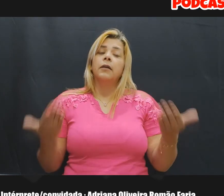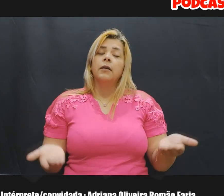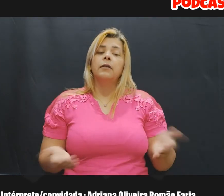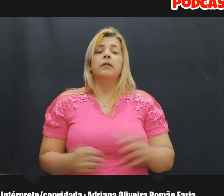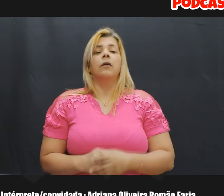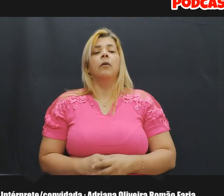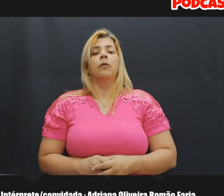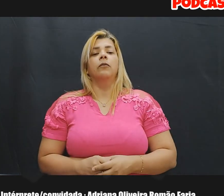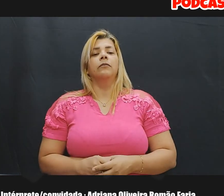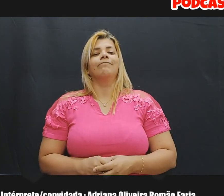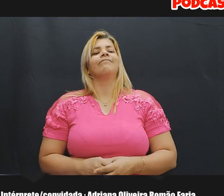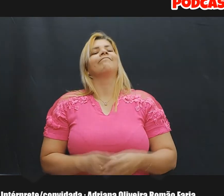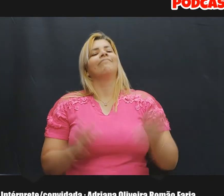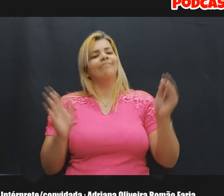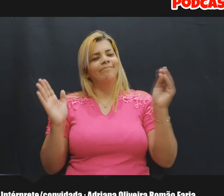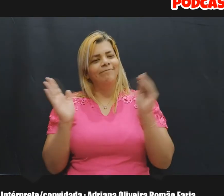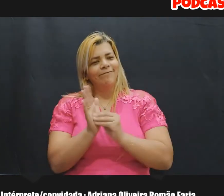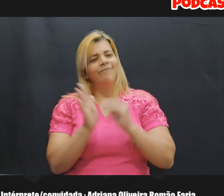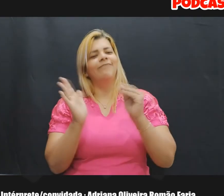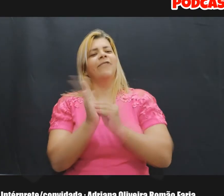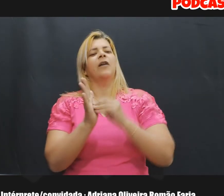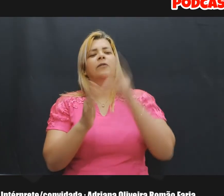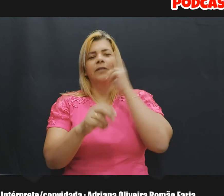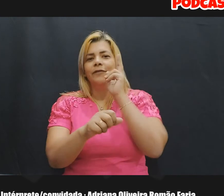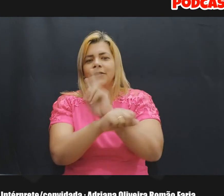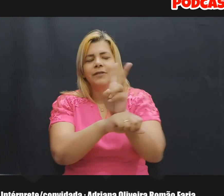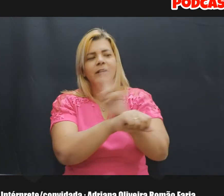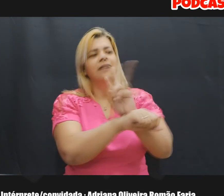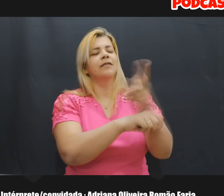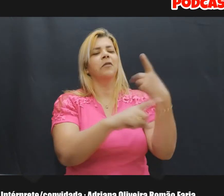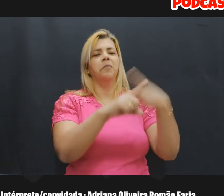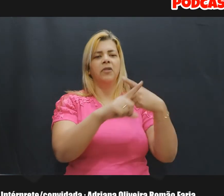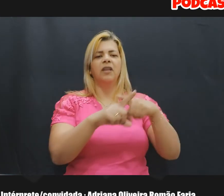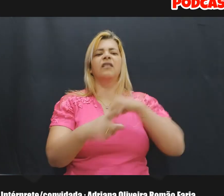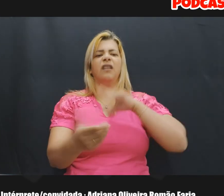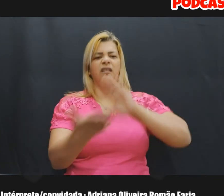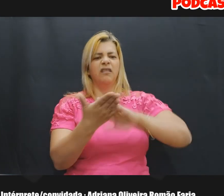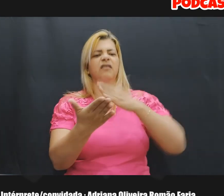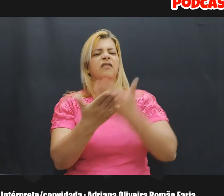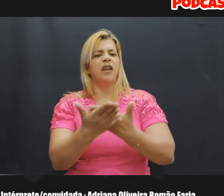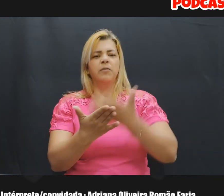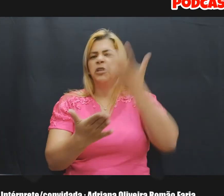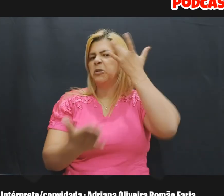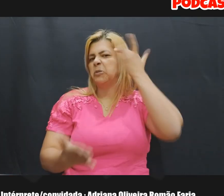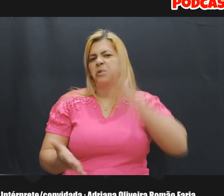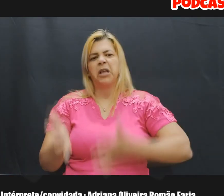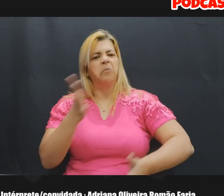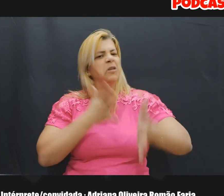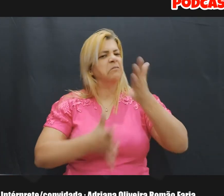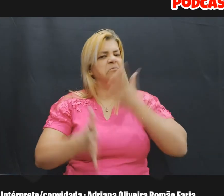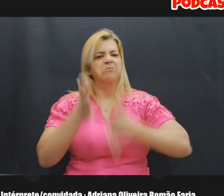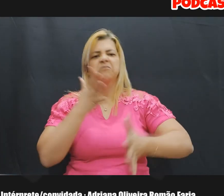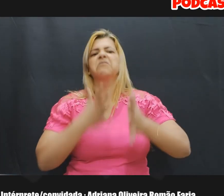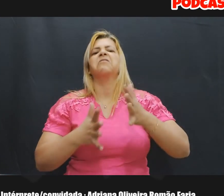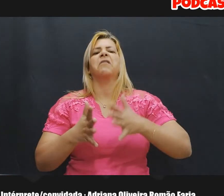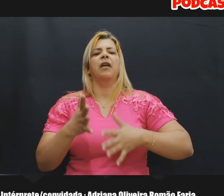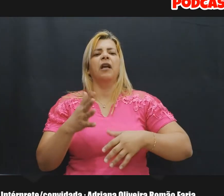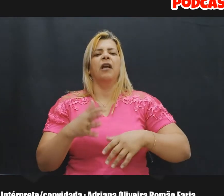mas mesmo assim ainda falta essa fiscalização. Porque às vezes a gente vê na